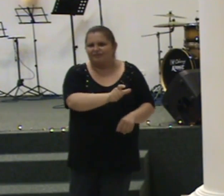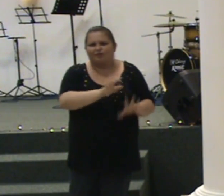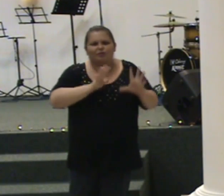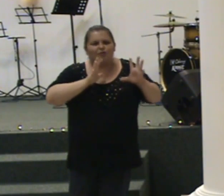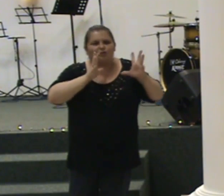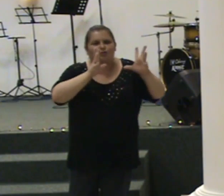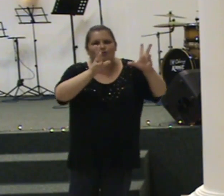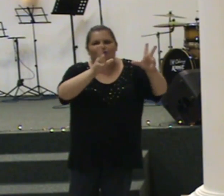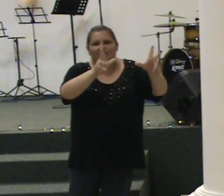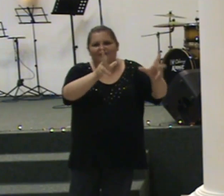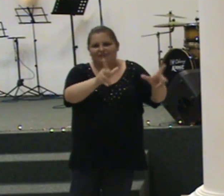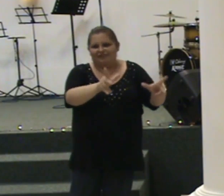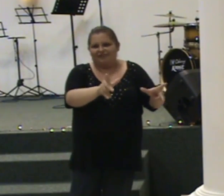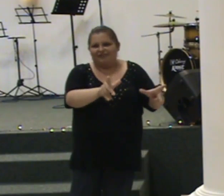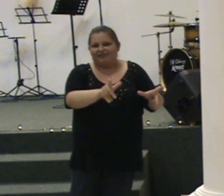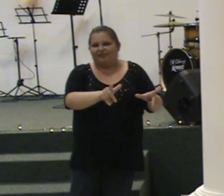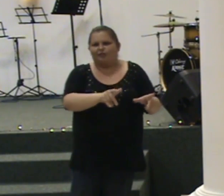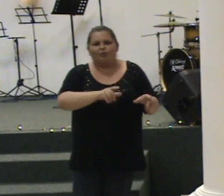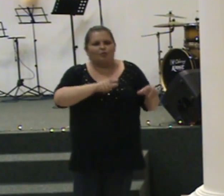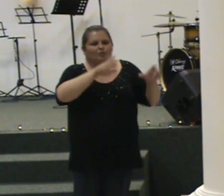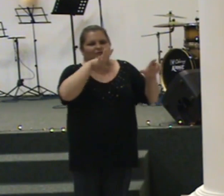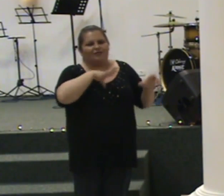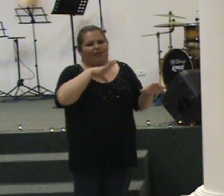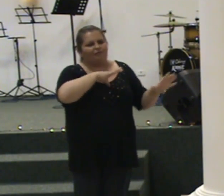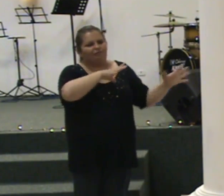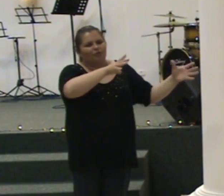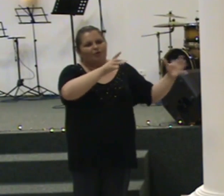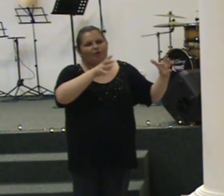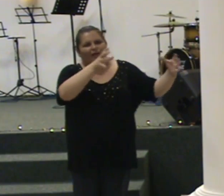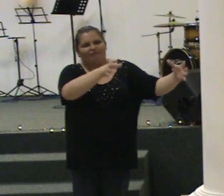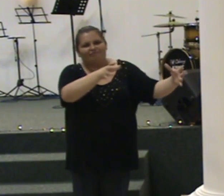de toda a sua Galileia,